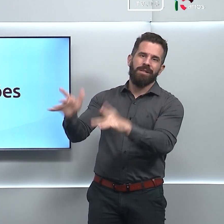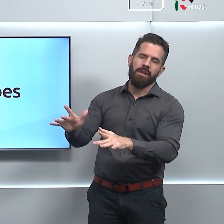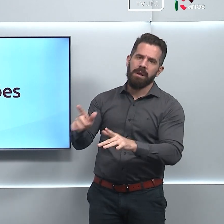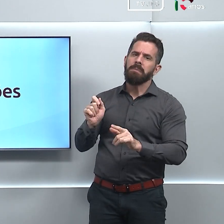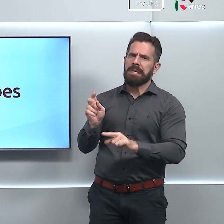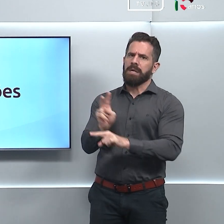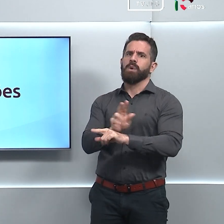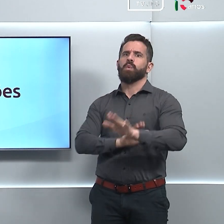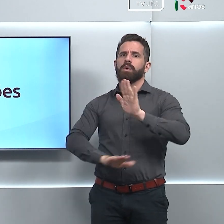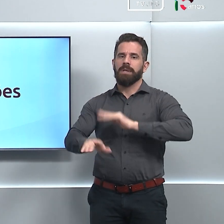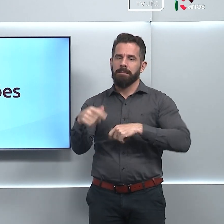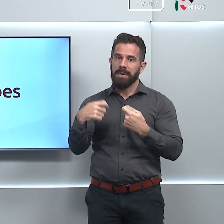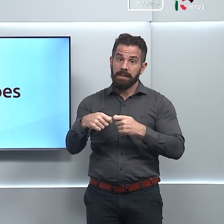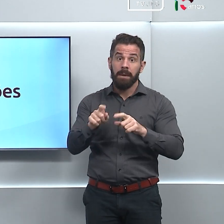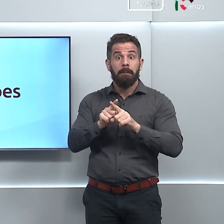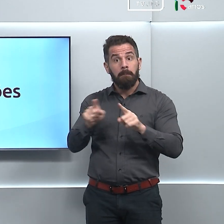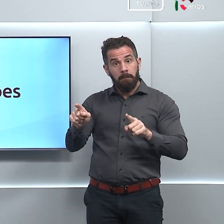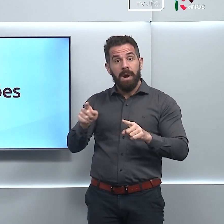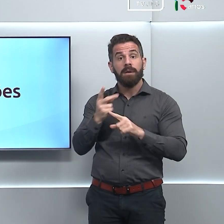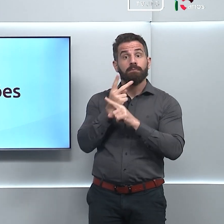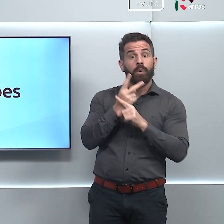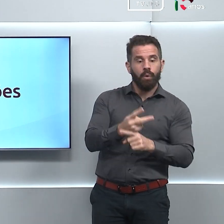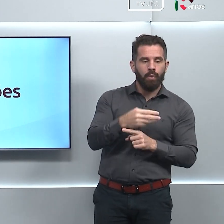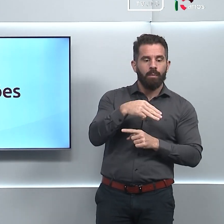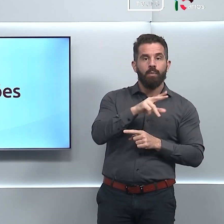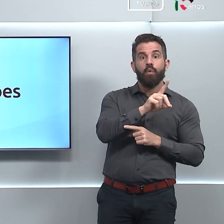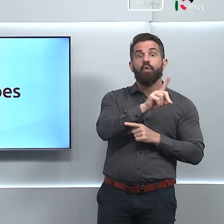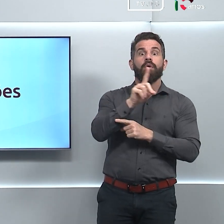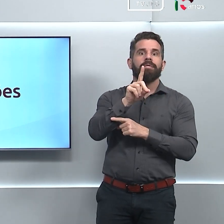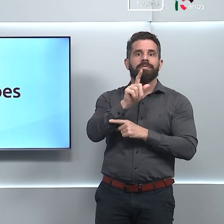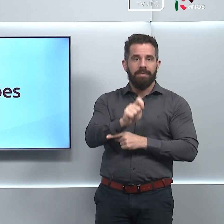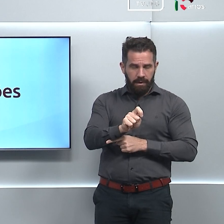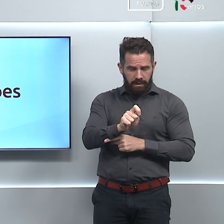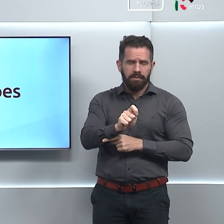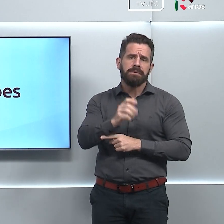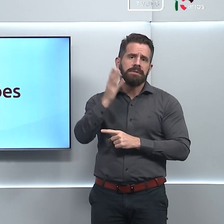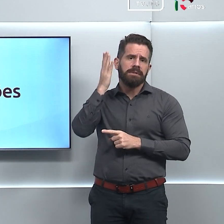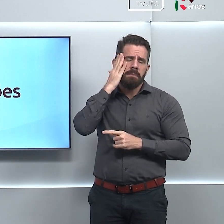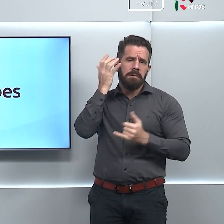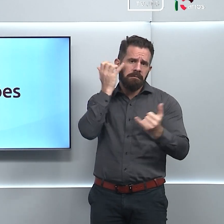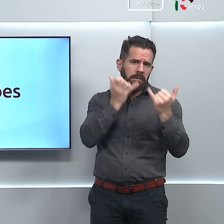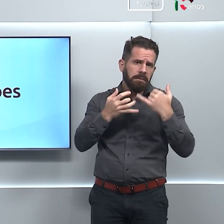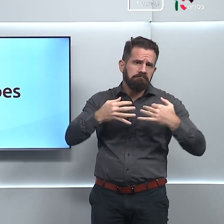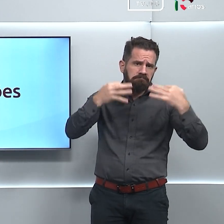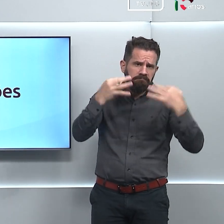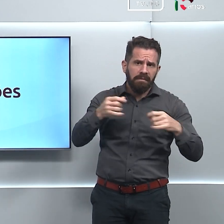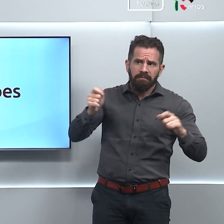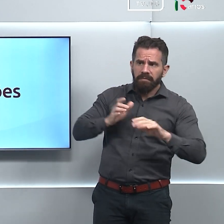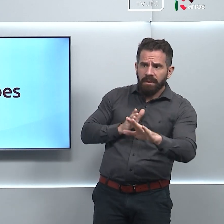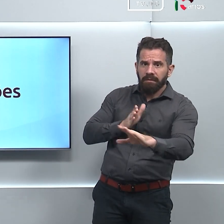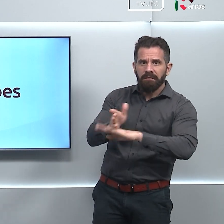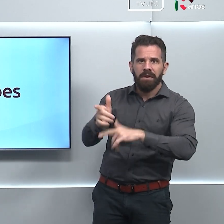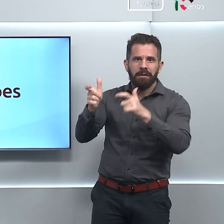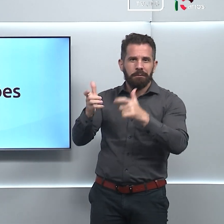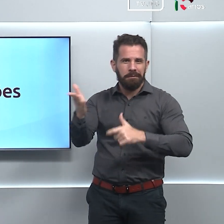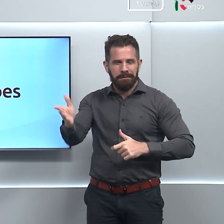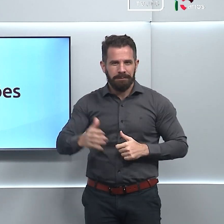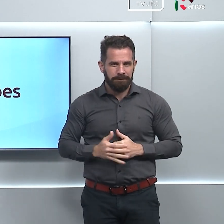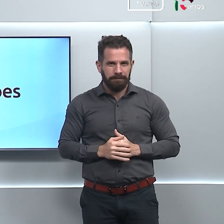pouquinho de cuidado. Mas procura por Muda, então, com 2 Ds, para você saber quando fazer a sua visita a essa